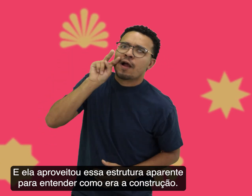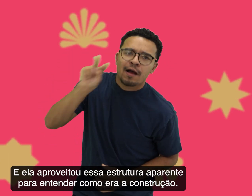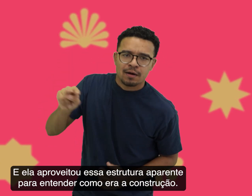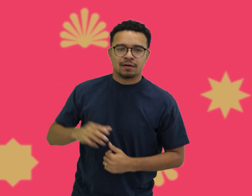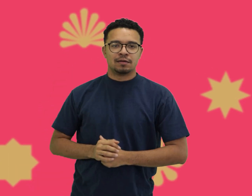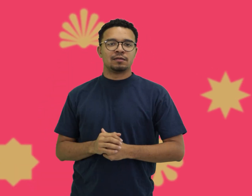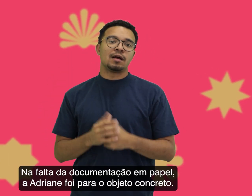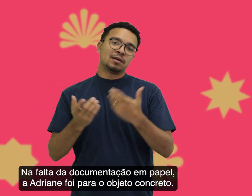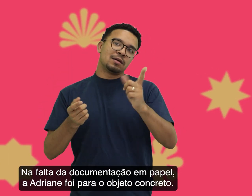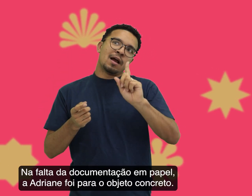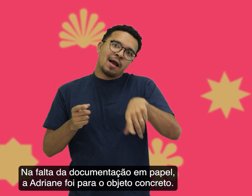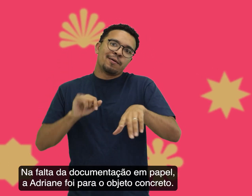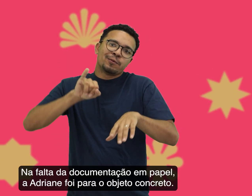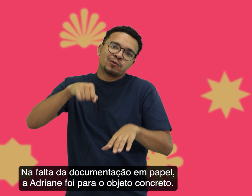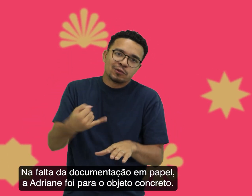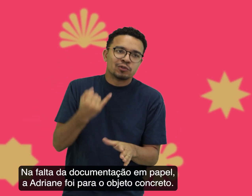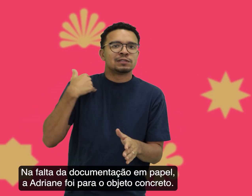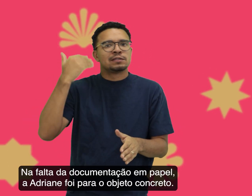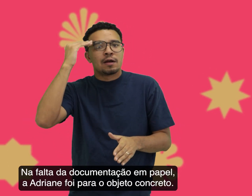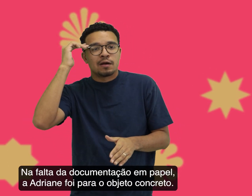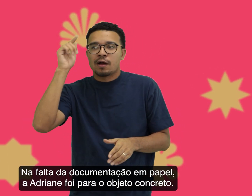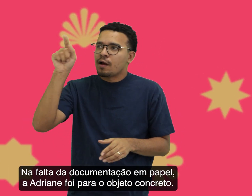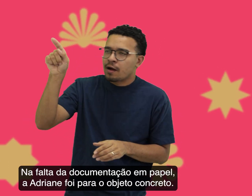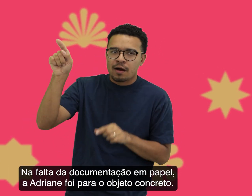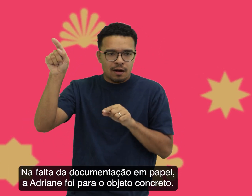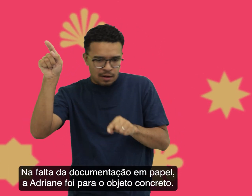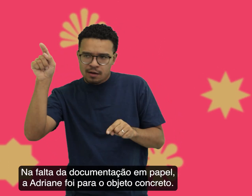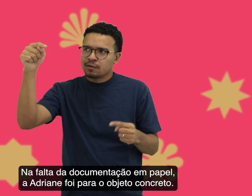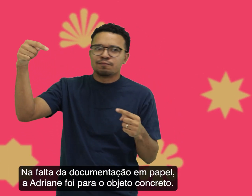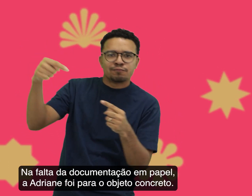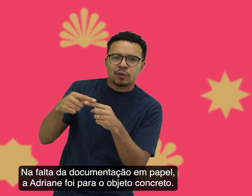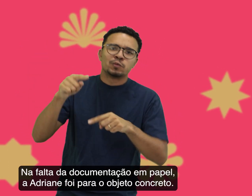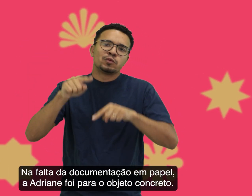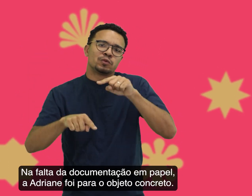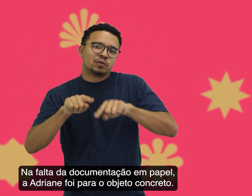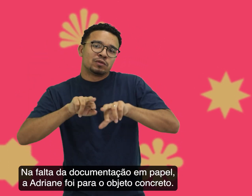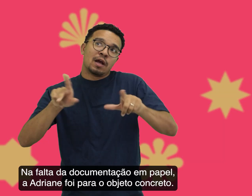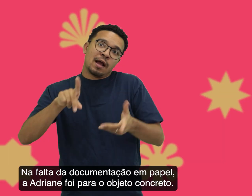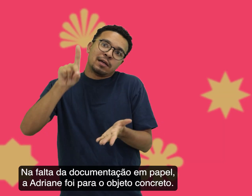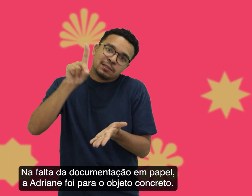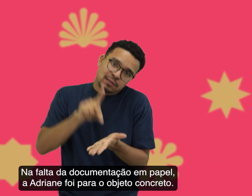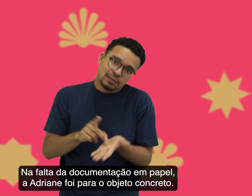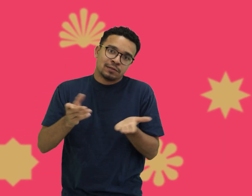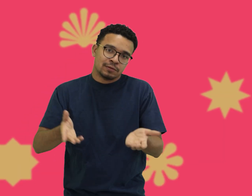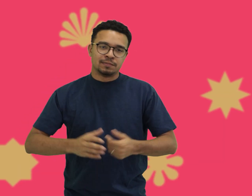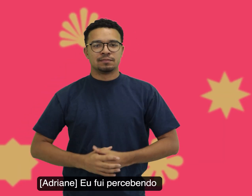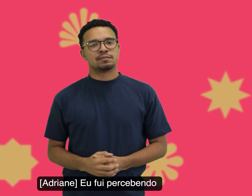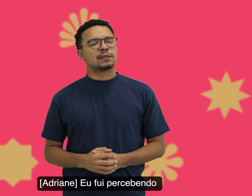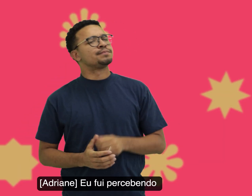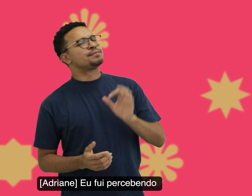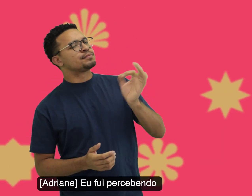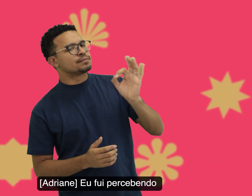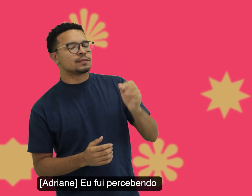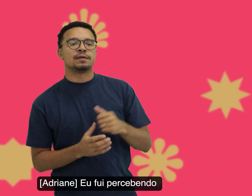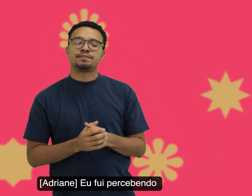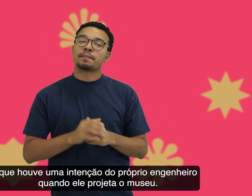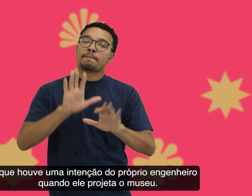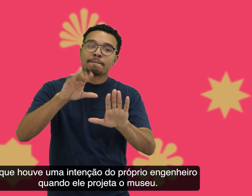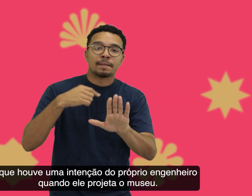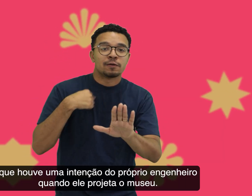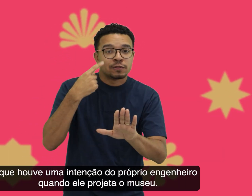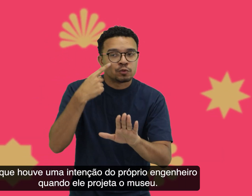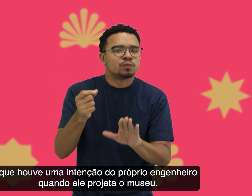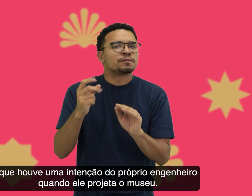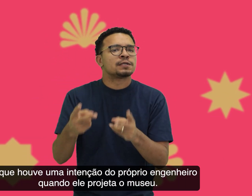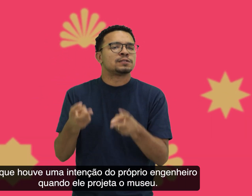entender como era a construção. Na falta da documentação em papel, a Adriane foi para o objeto concreto. Eu fui